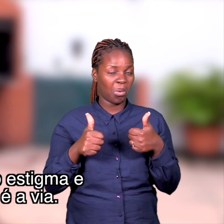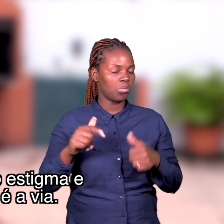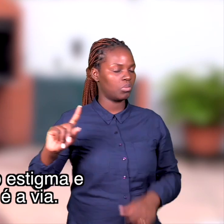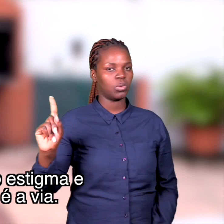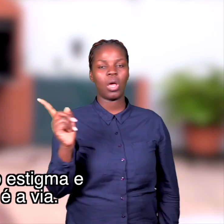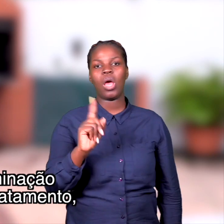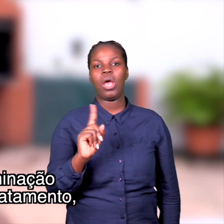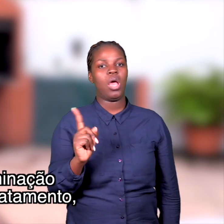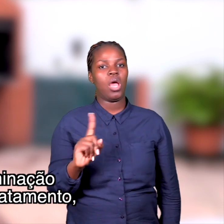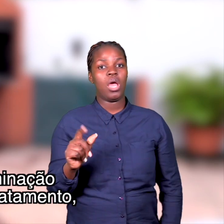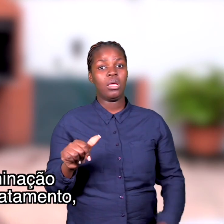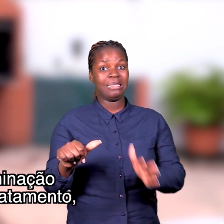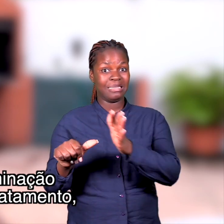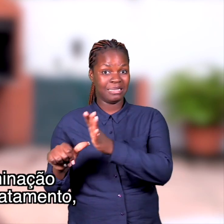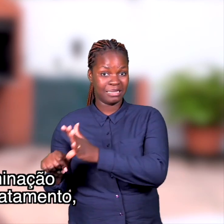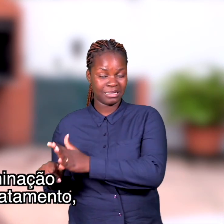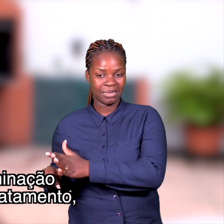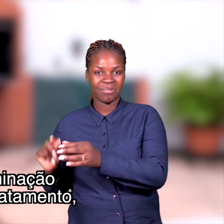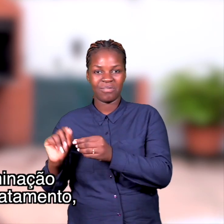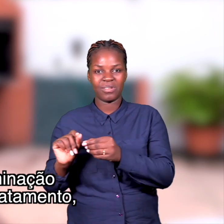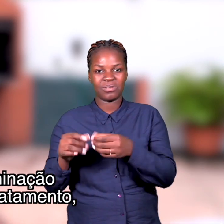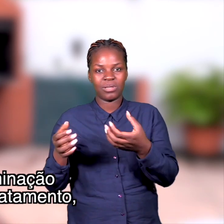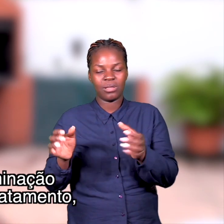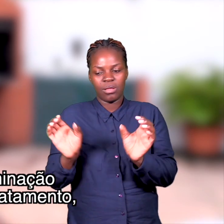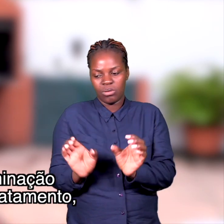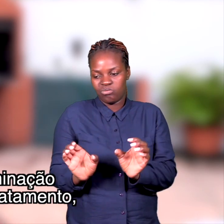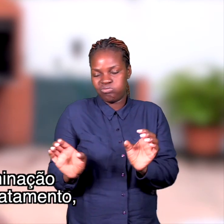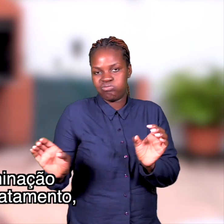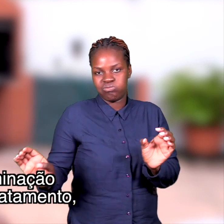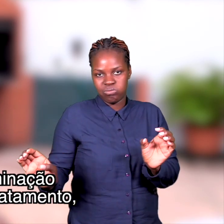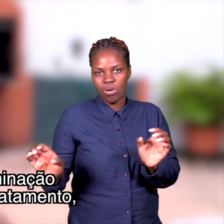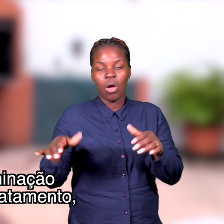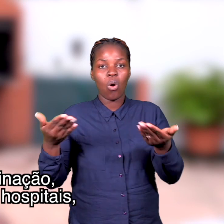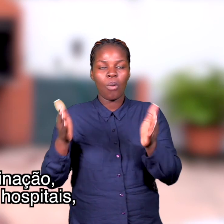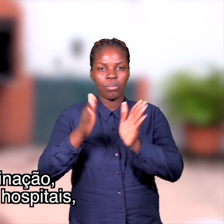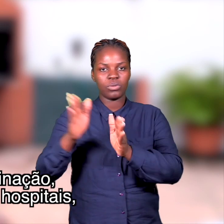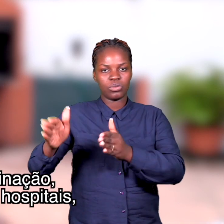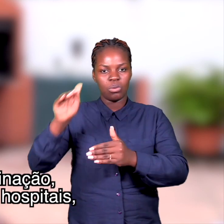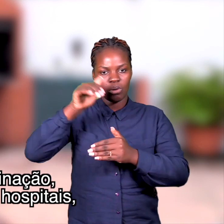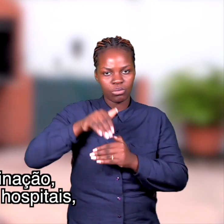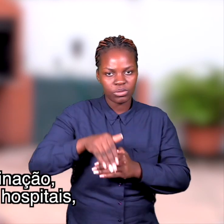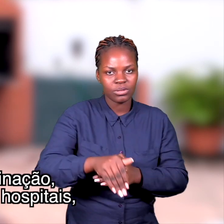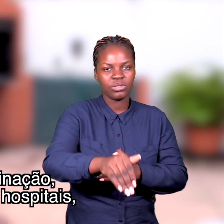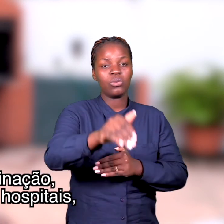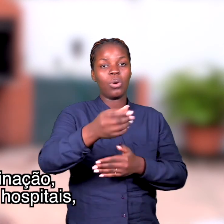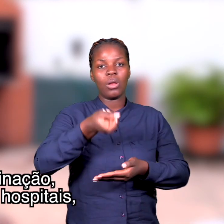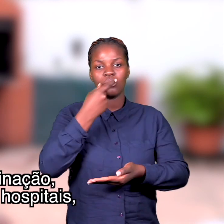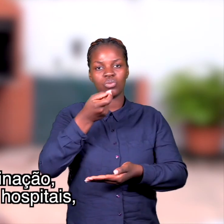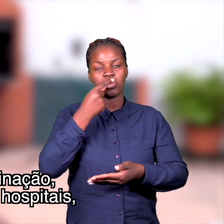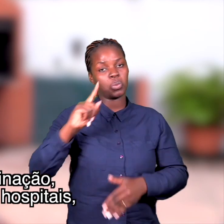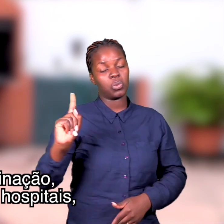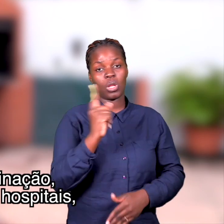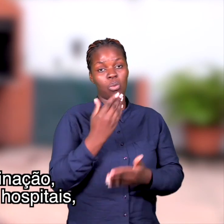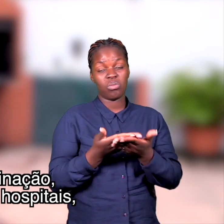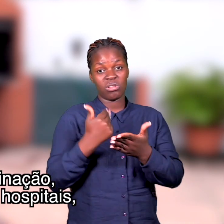a via. O estigma e a discriminação afastam as pessoas do tratamento. O estigma e a discriminação afastam